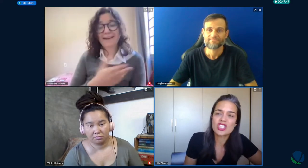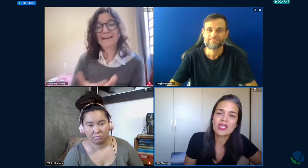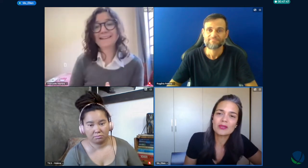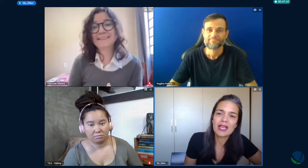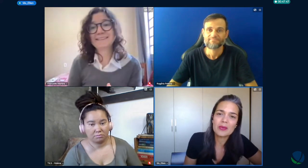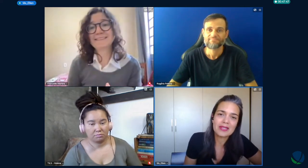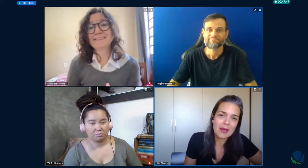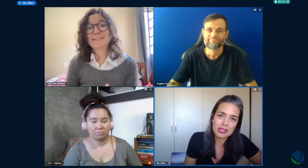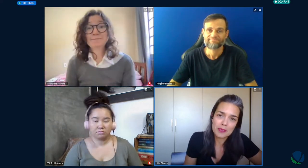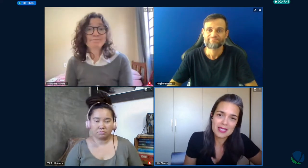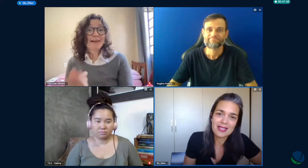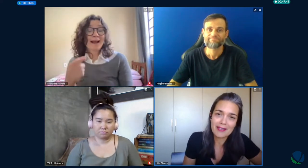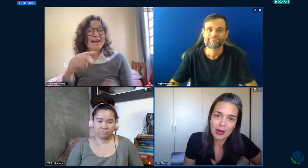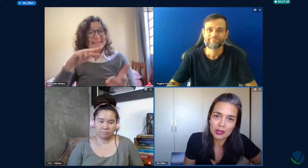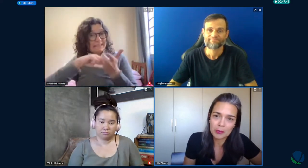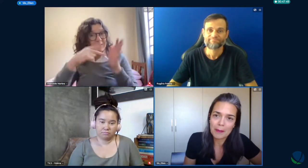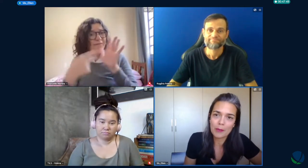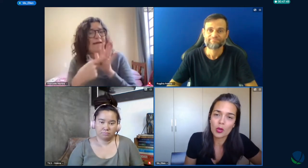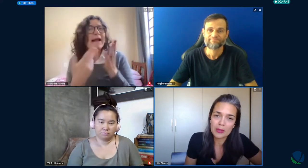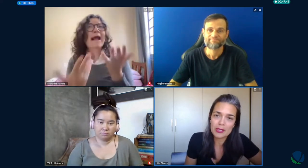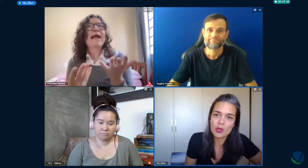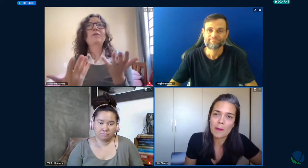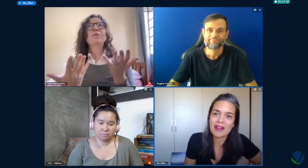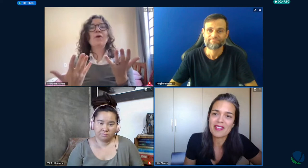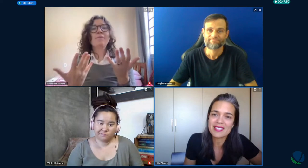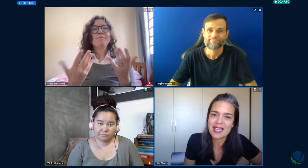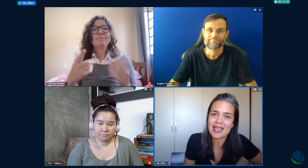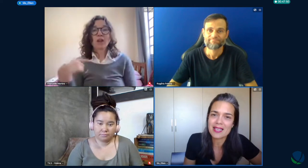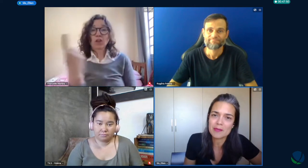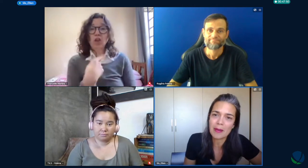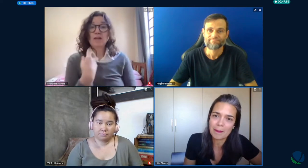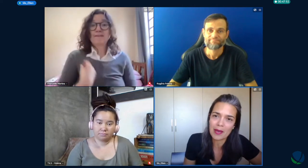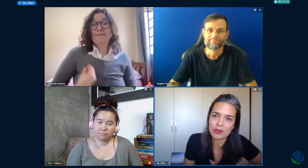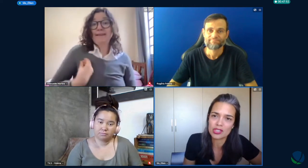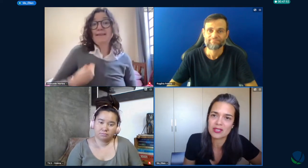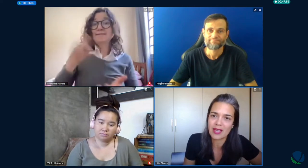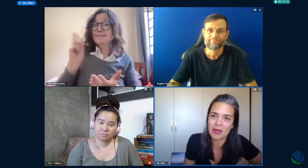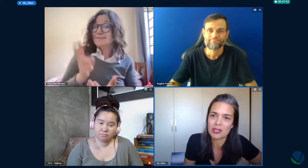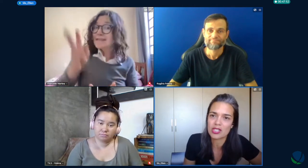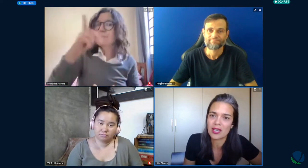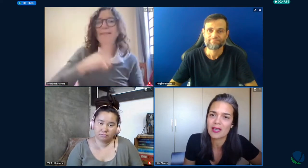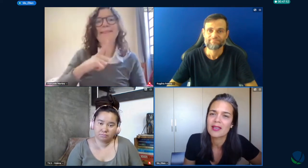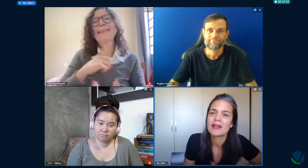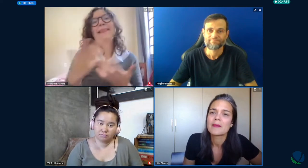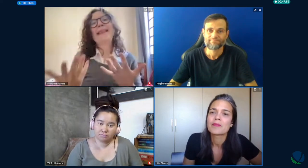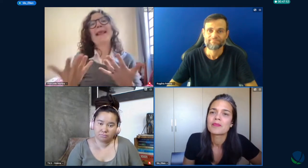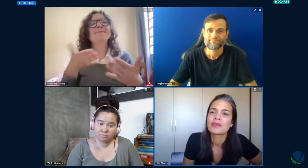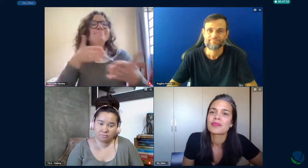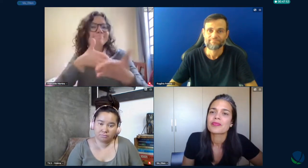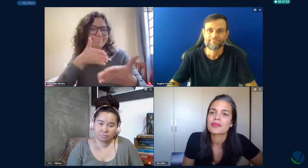às vezes, a gente não tem um intérprete e precisa levar outra pessoa para fazer esse papel de intérprete, né?